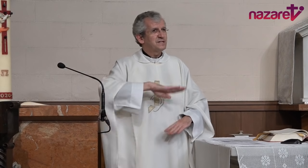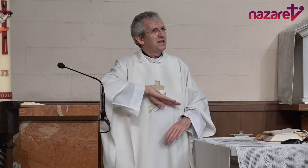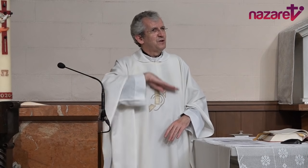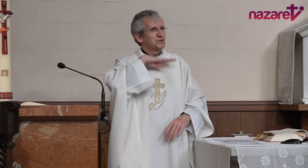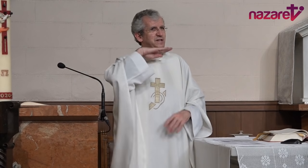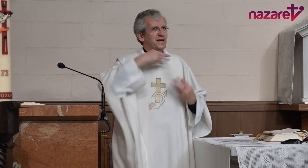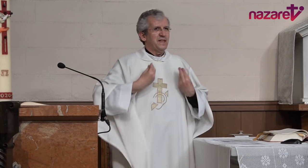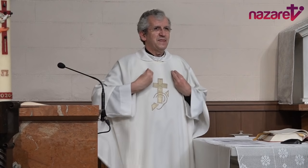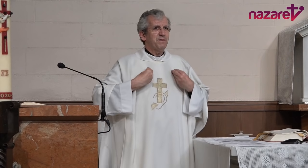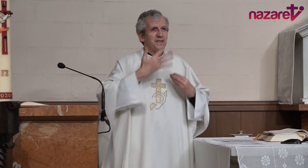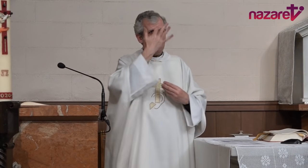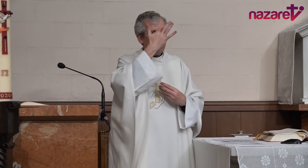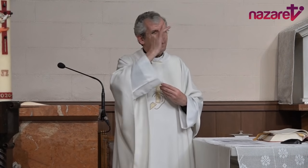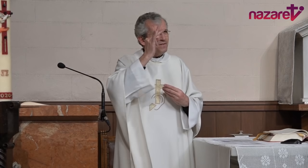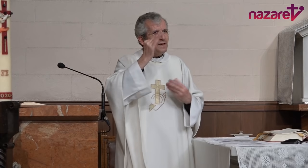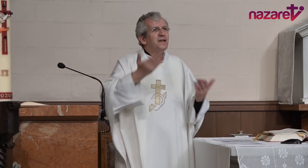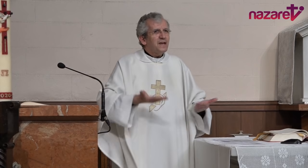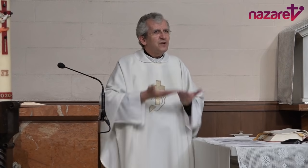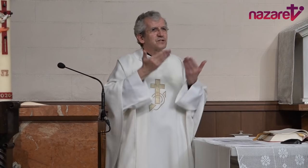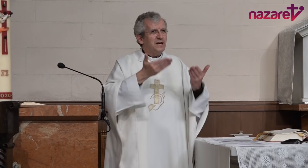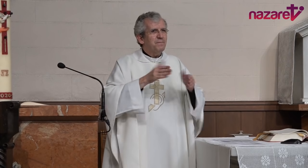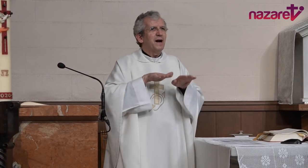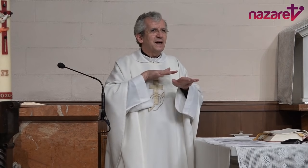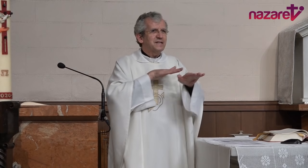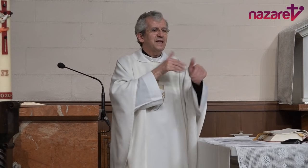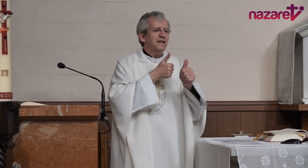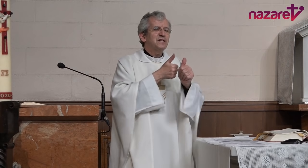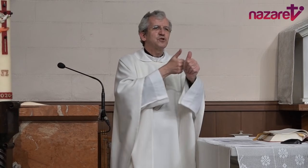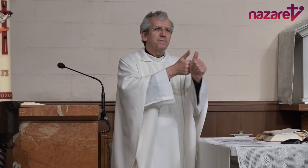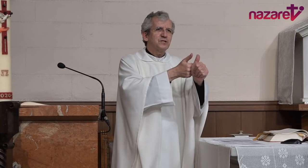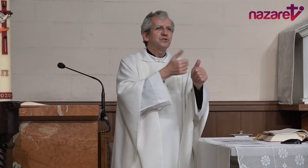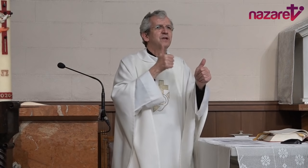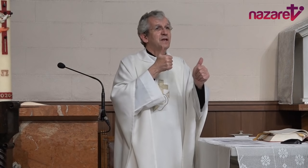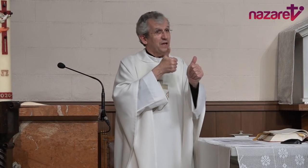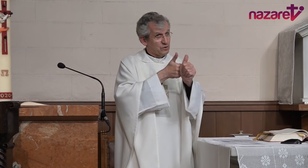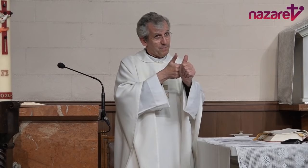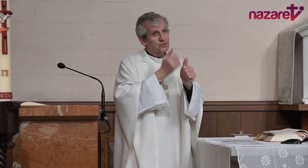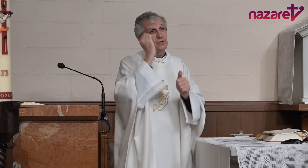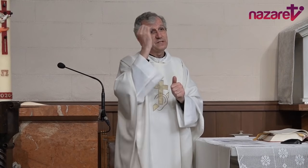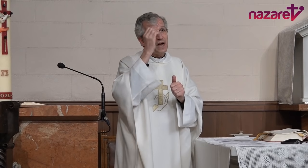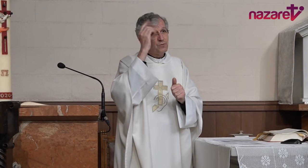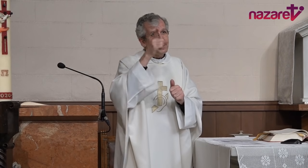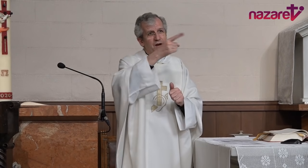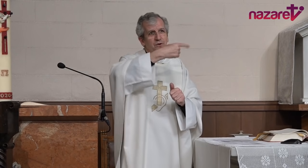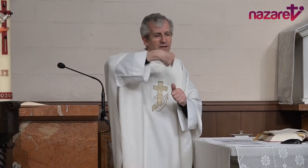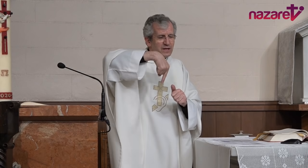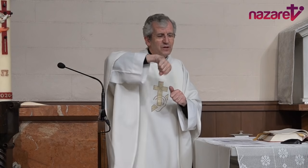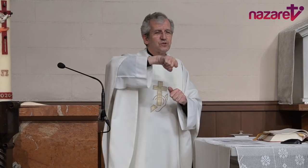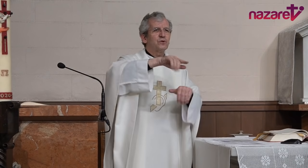corazones, nos llena de vida y de fe y nos anima a seguir esos pasos que los apóstoles anunciaron y que